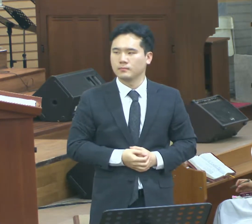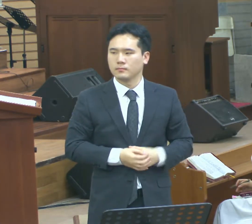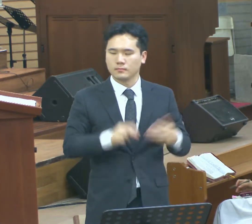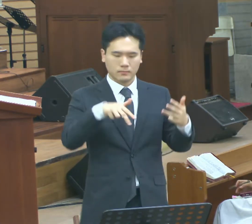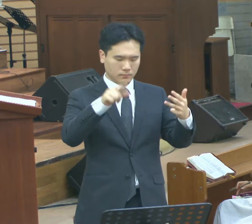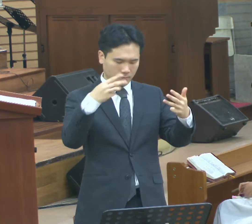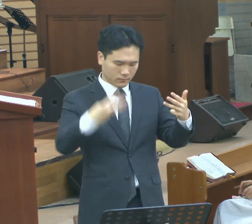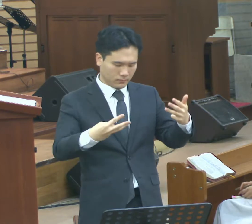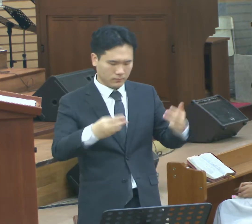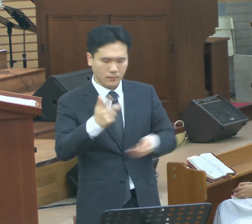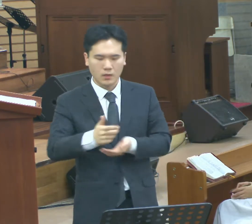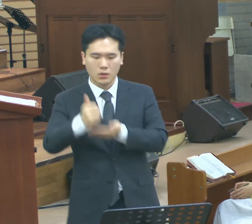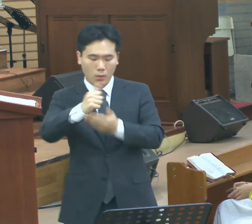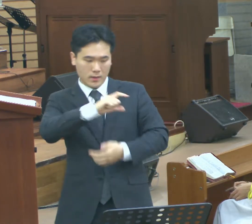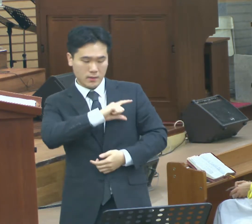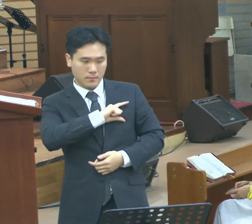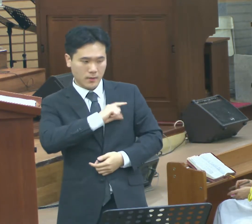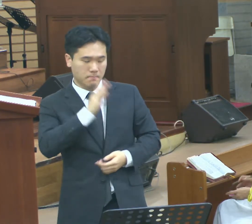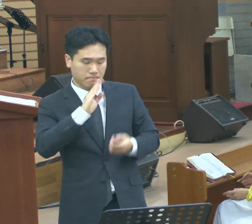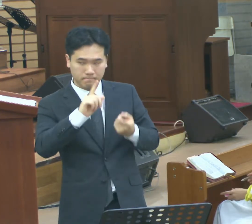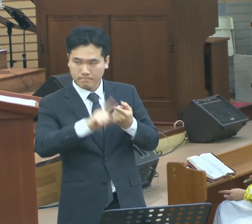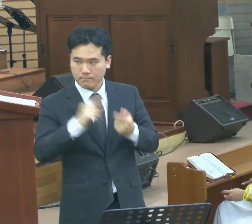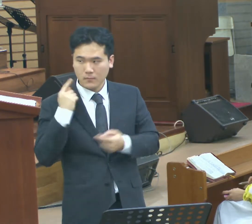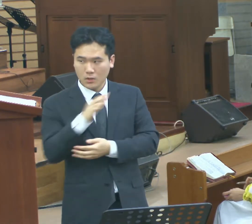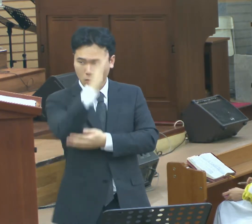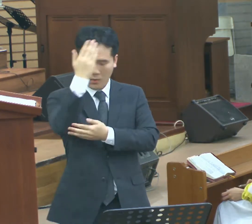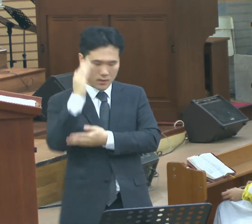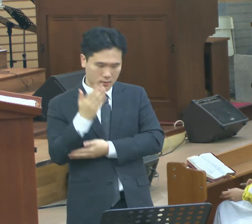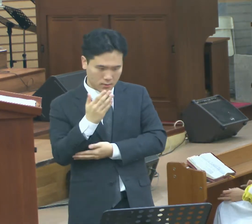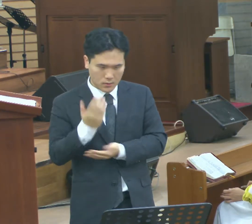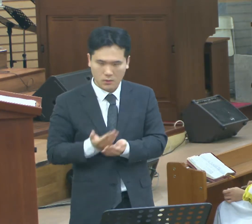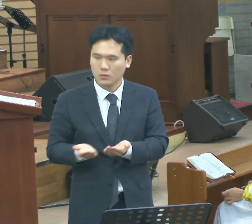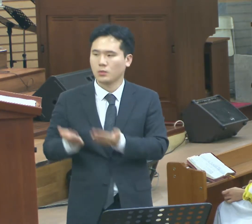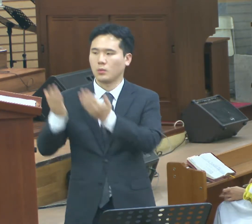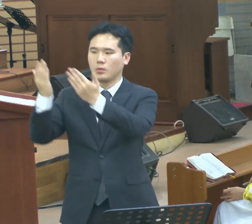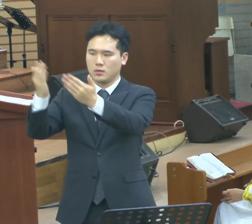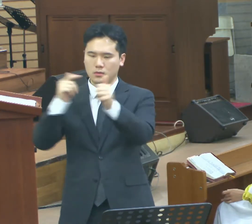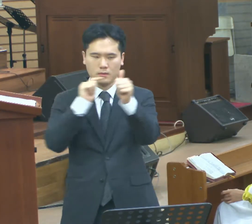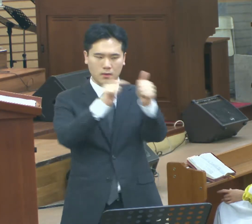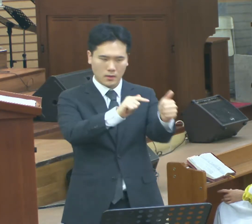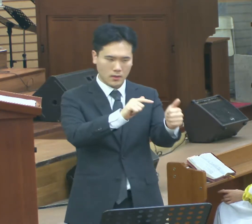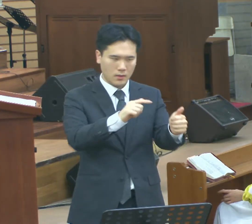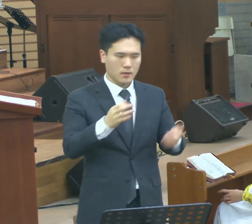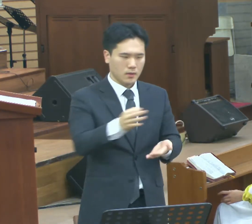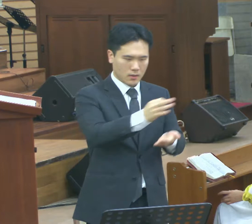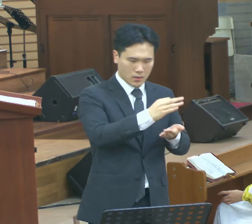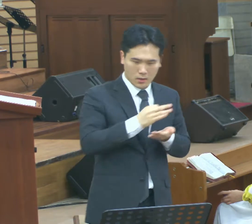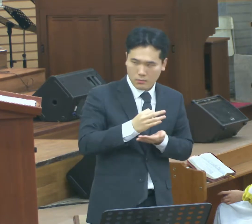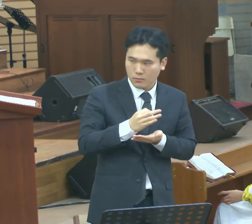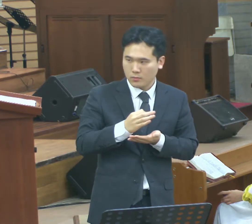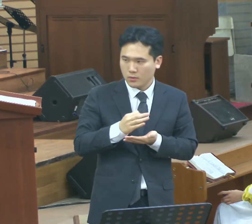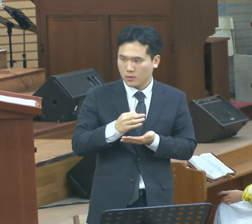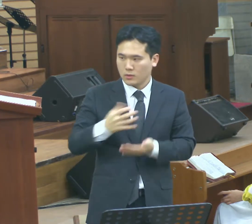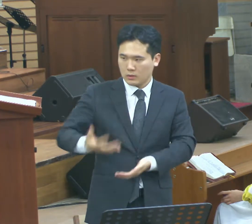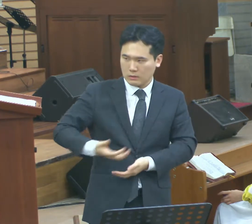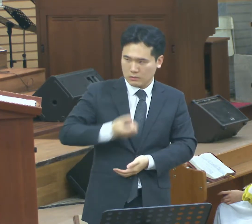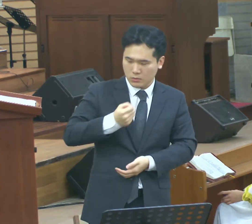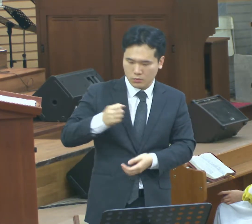8절 여호와의 이름에 합당한 영광을 그에게 돌릴지어다. 예물을 들고 그의 궁정에